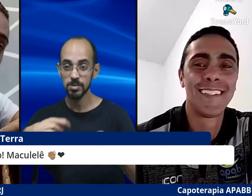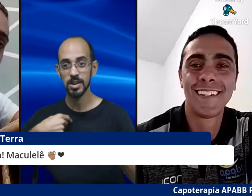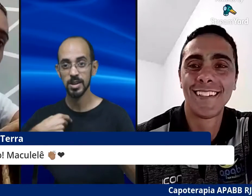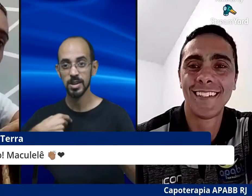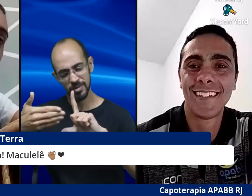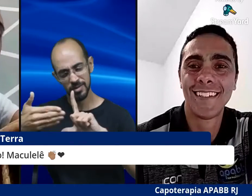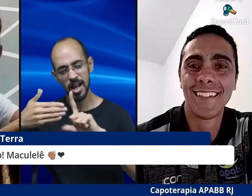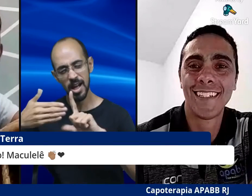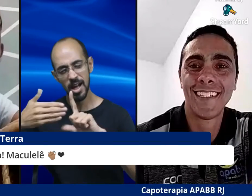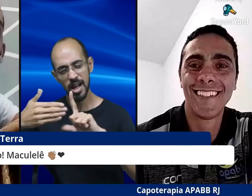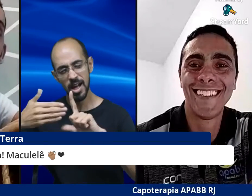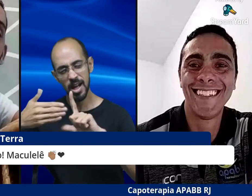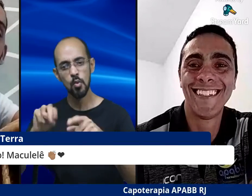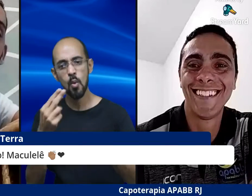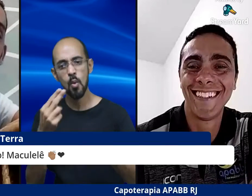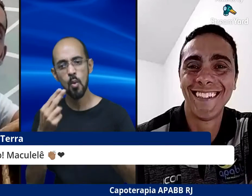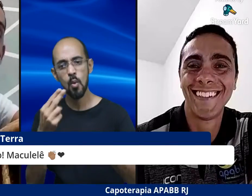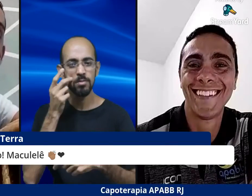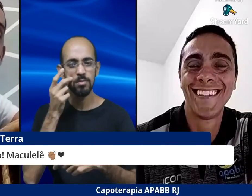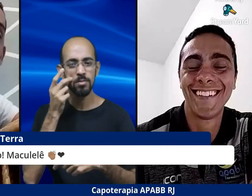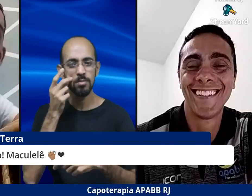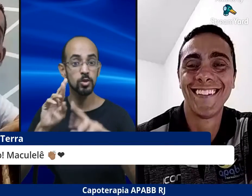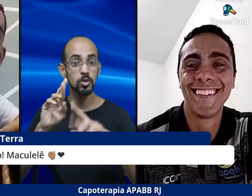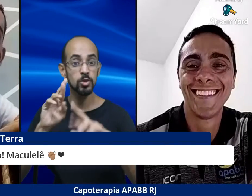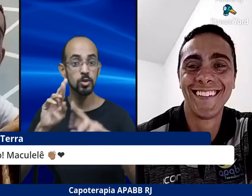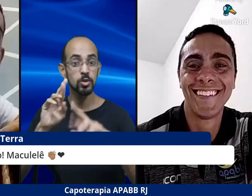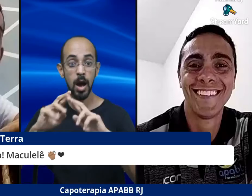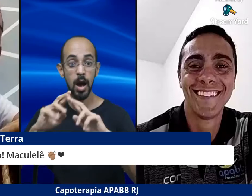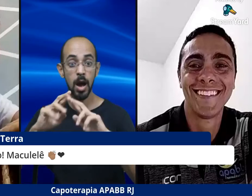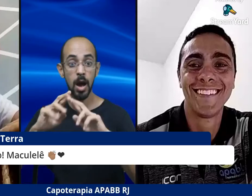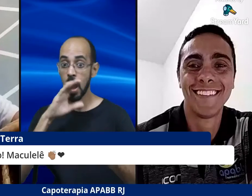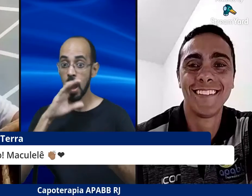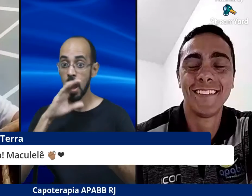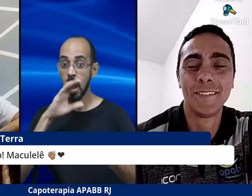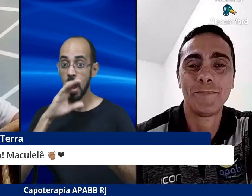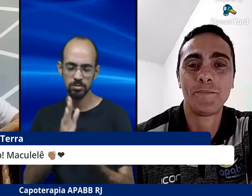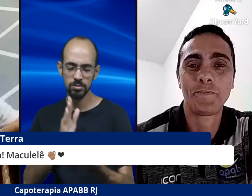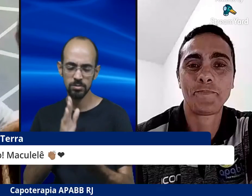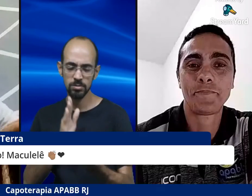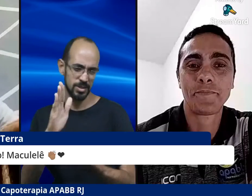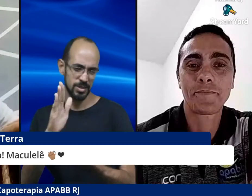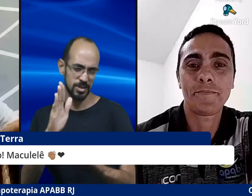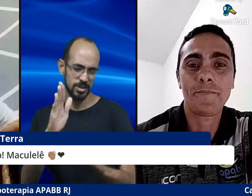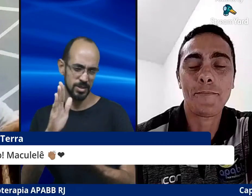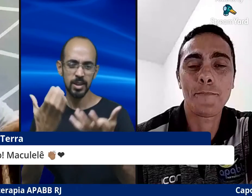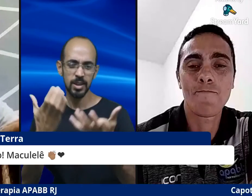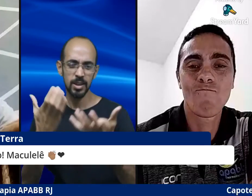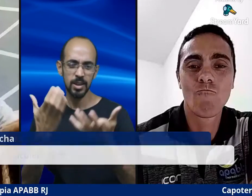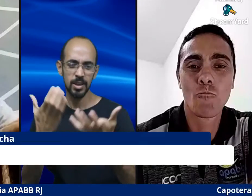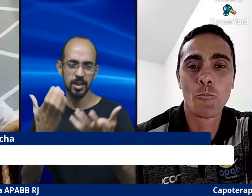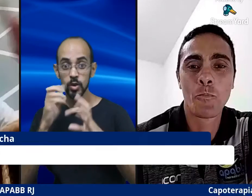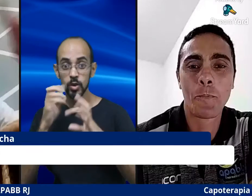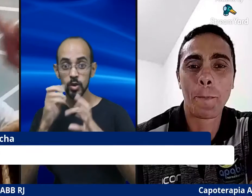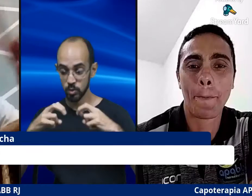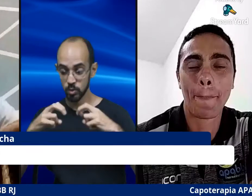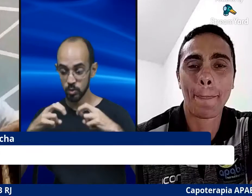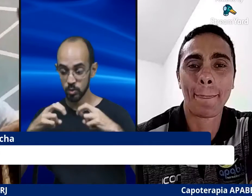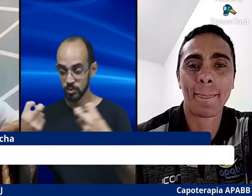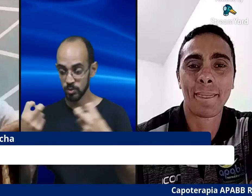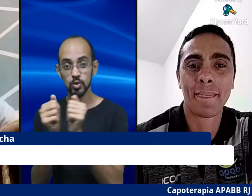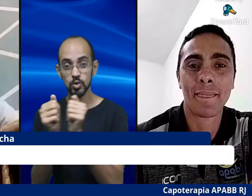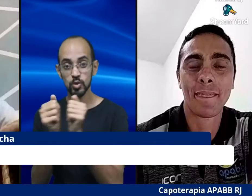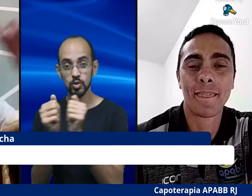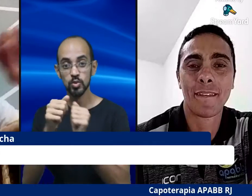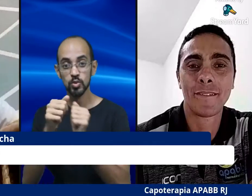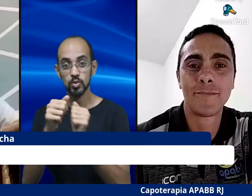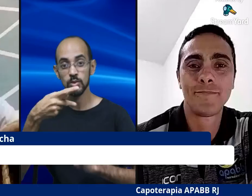Estou doido para isso passar e a gente estar junto lá na capoeira. Quero ver todo mundo que está aqui lá na PABB, né, lá com o Itamar,